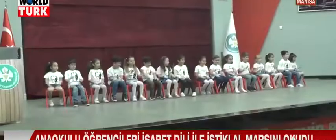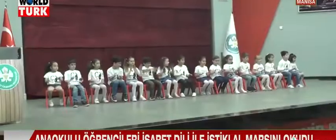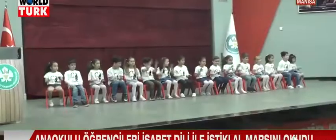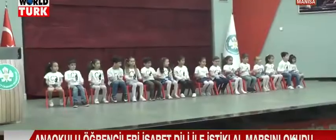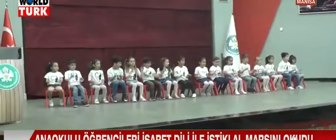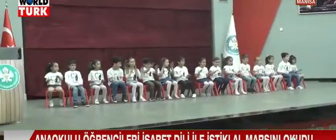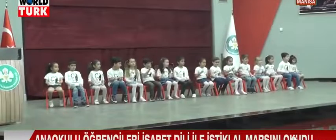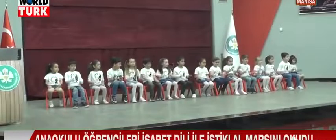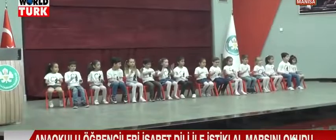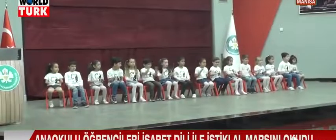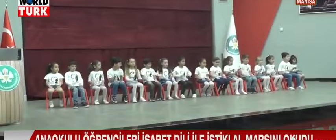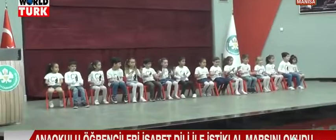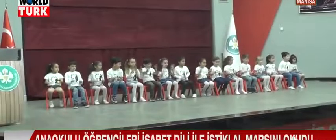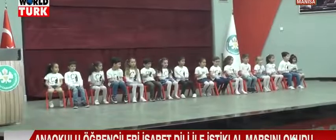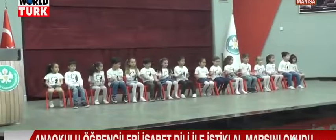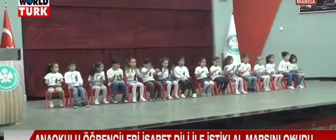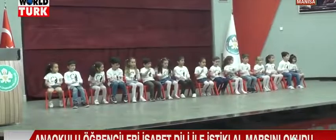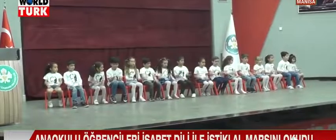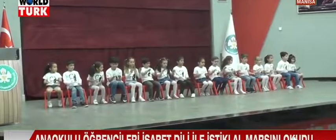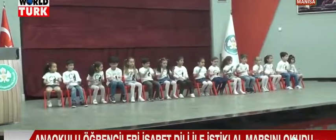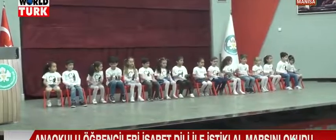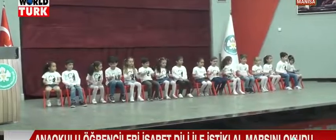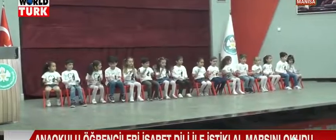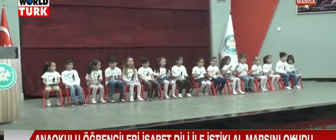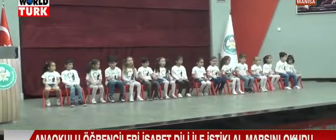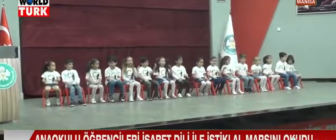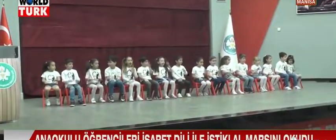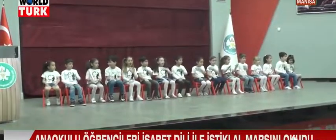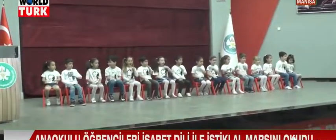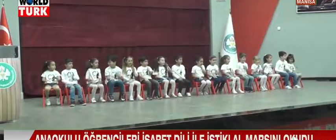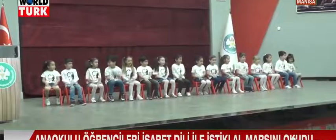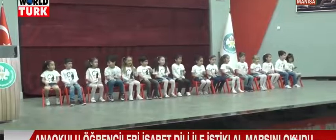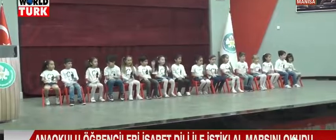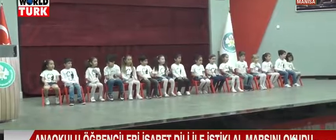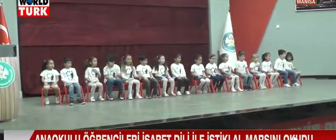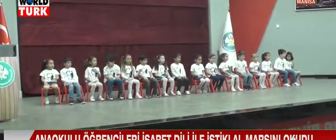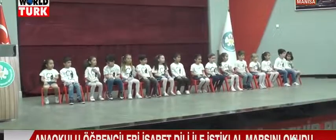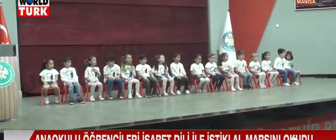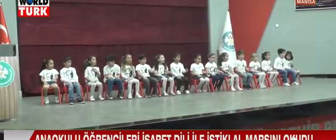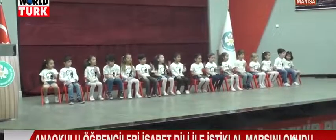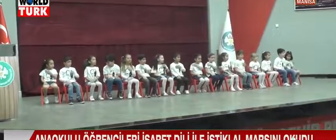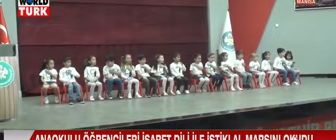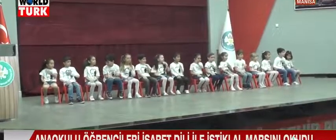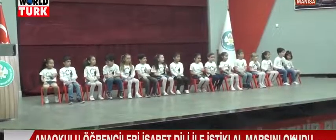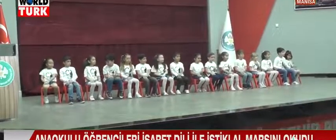Program özel öğrencilerin Kafkas dans gösterisi, folklor gösterisi, ritim ve step gösterisiyle sona erdi.